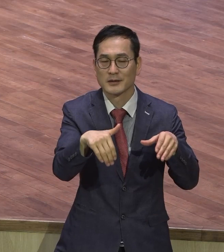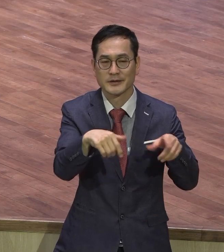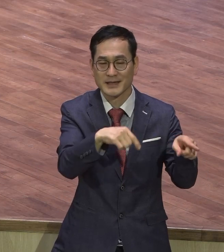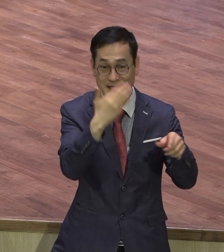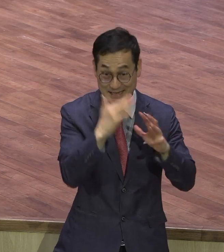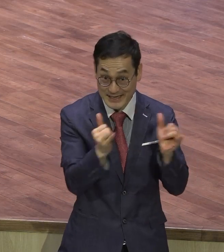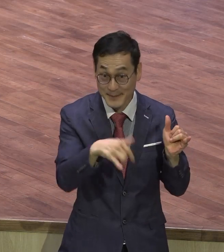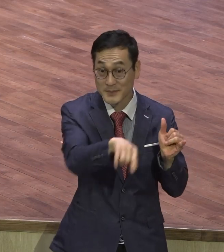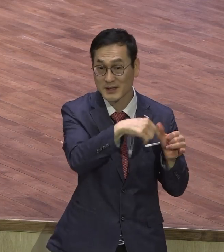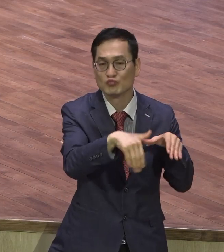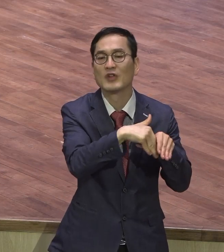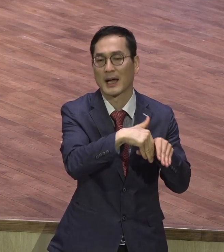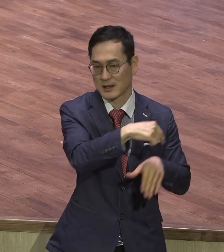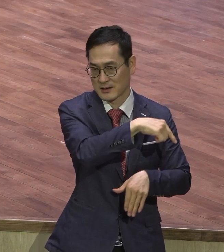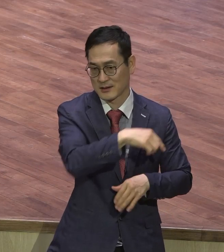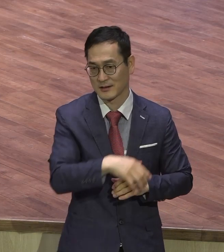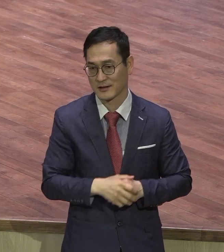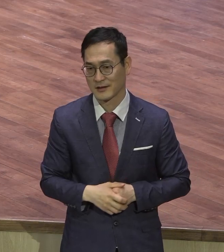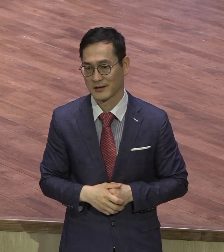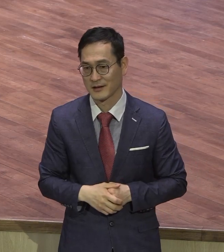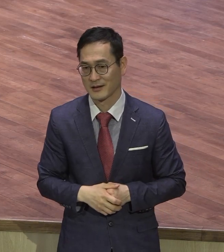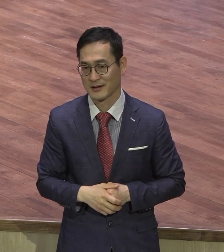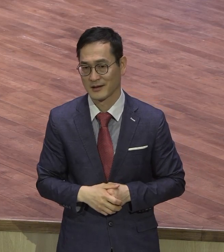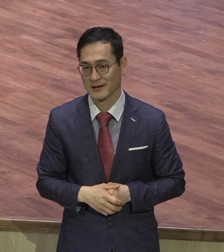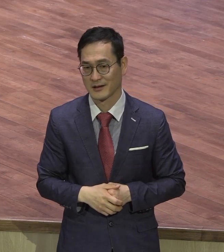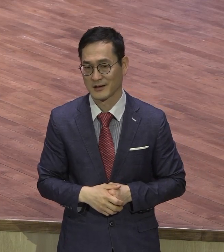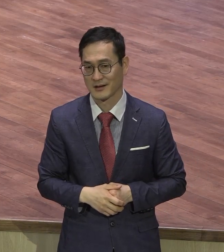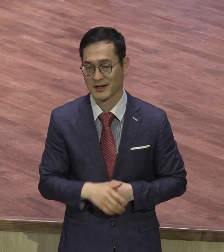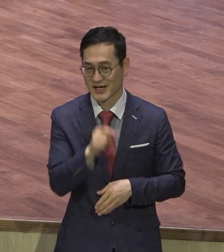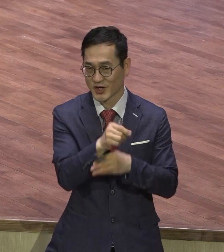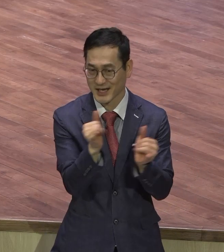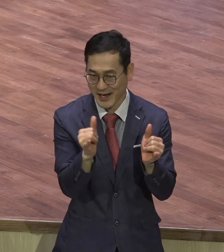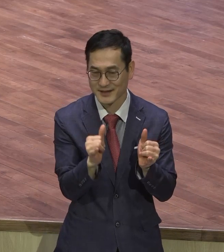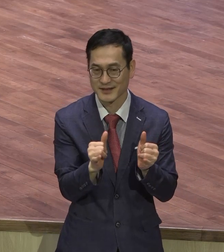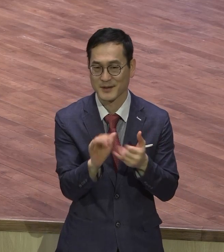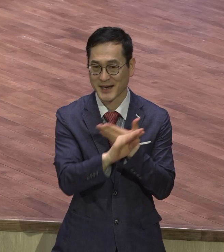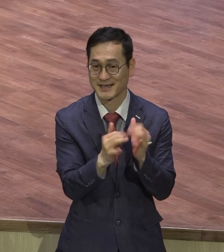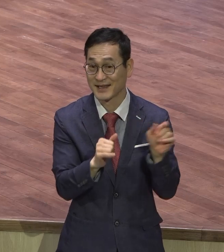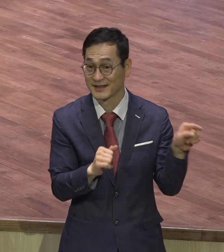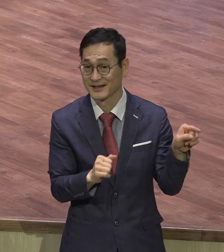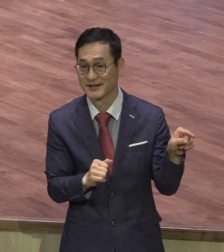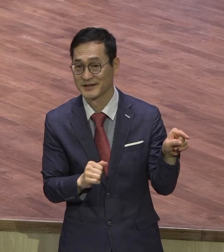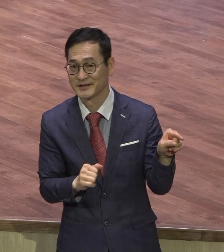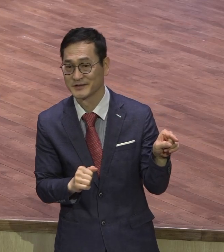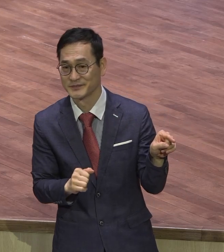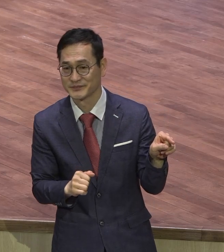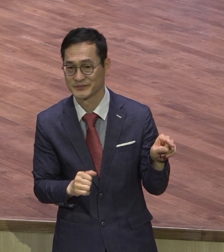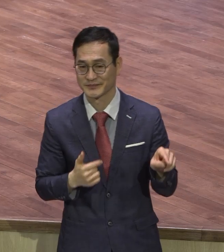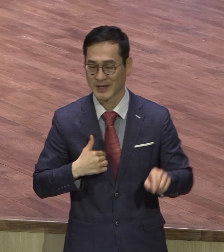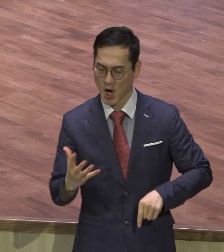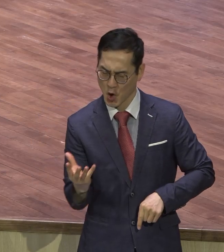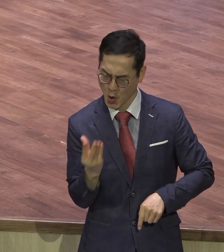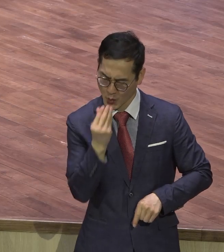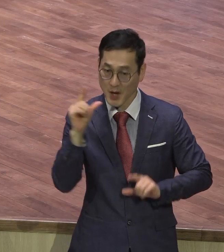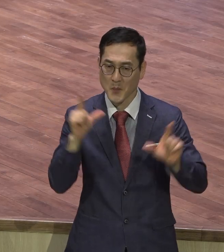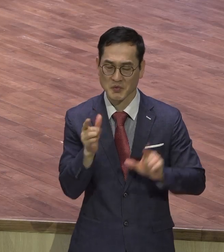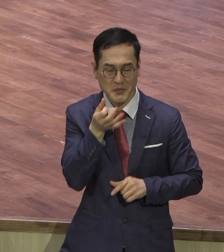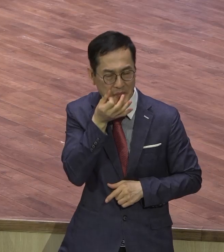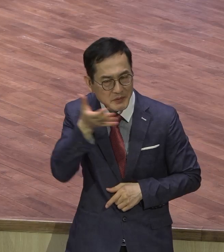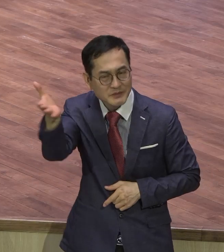자기 자신이 경건하다. 이걸 은근히 그렇게 자랑하기에 바빴다라는 얘기.